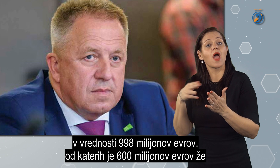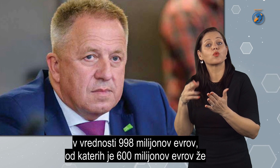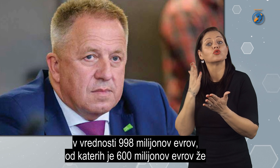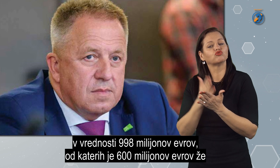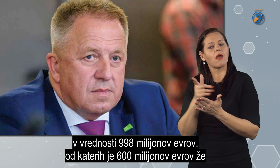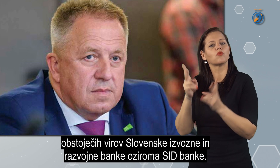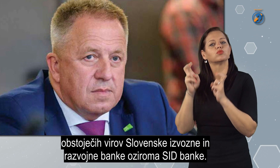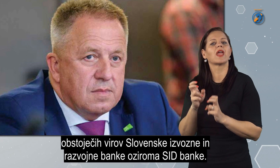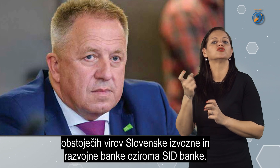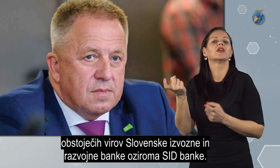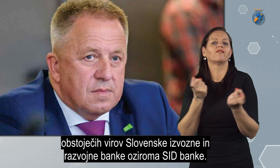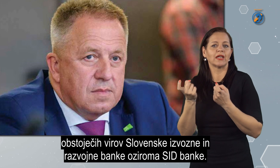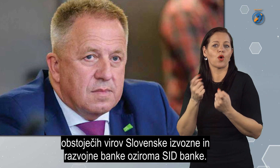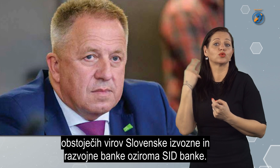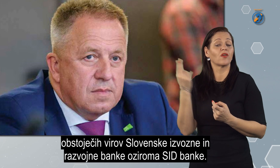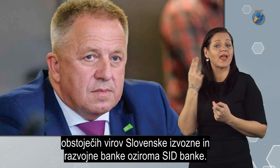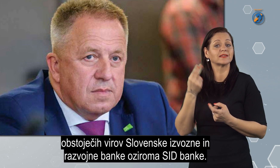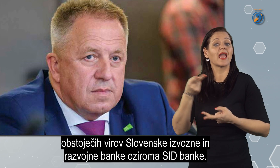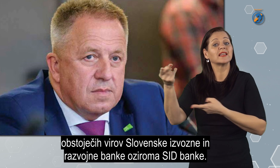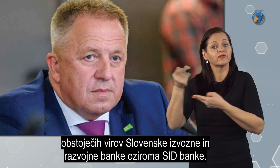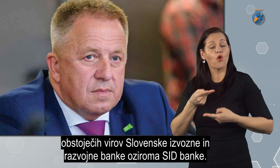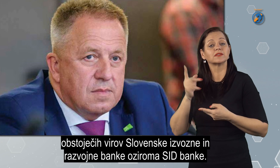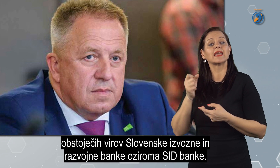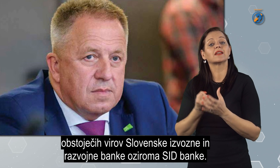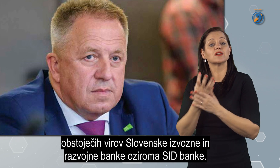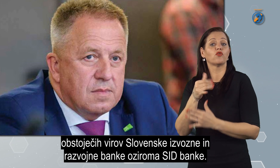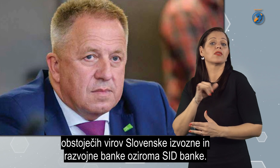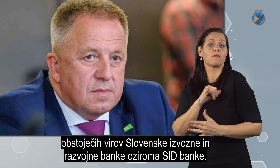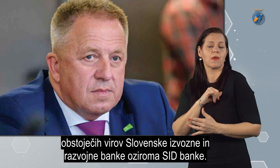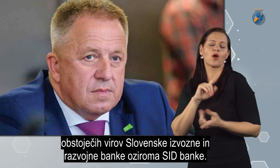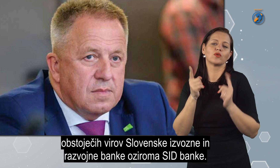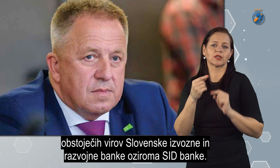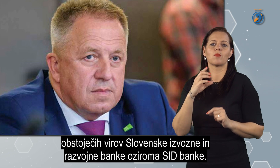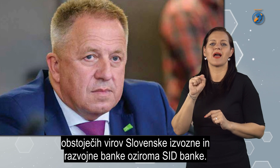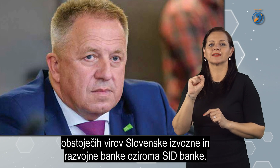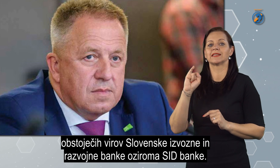obstoječih virov Slovenske izvozne in razvojne banke oziroma SID banke.